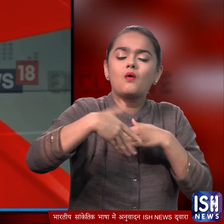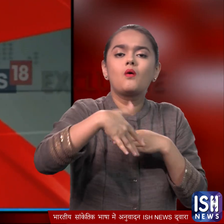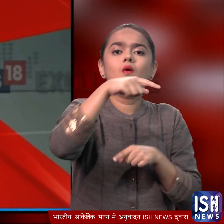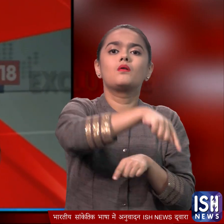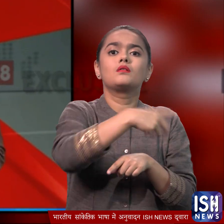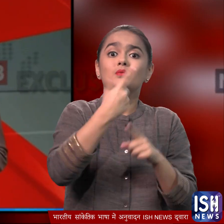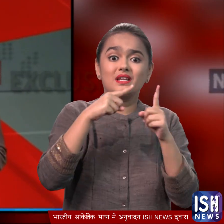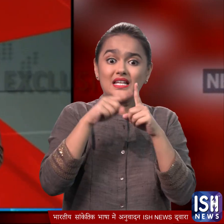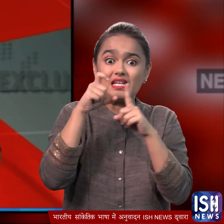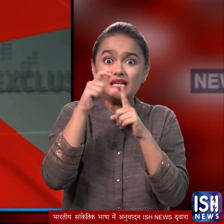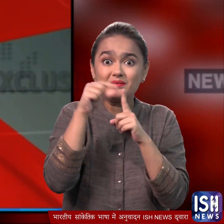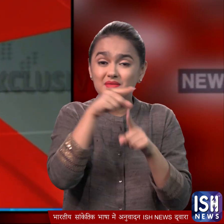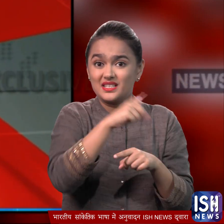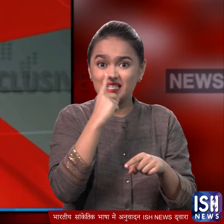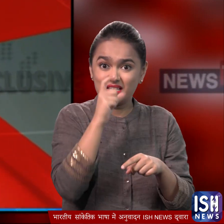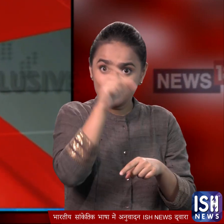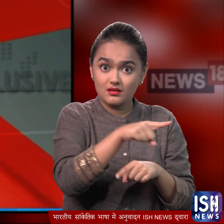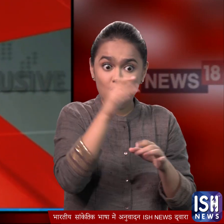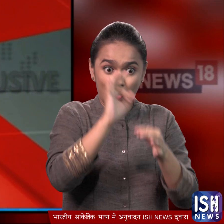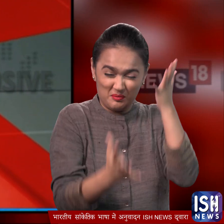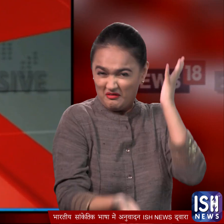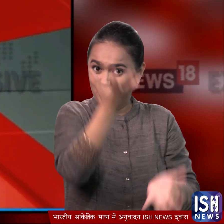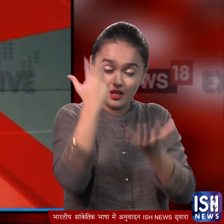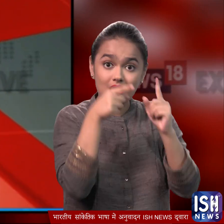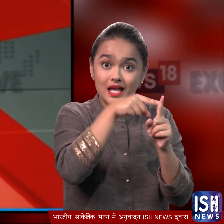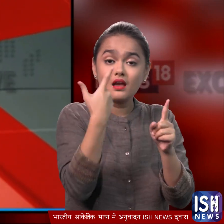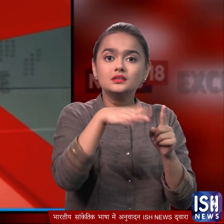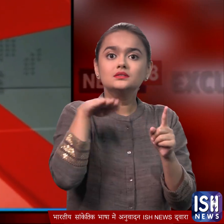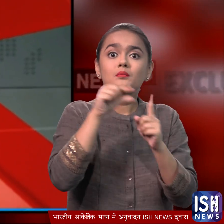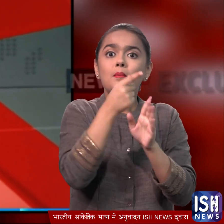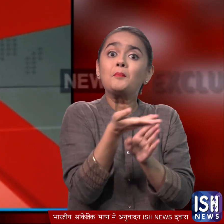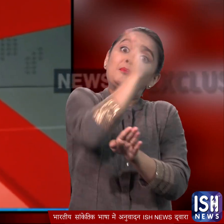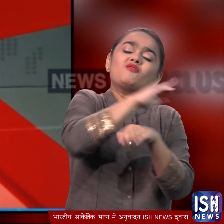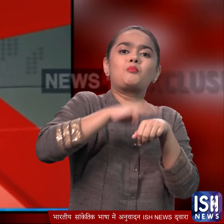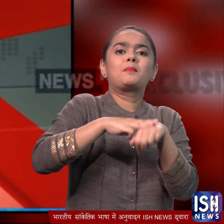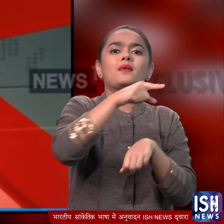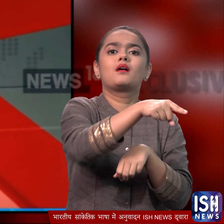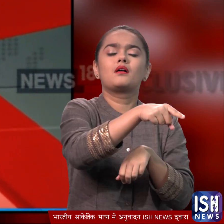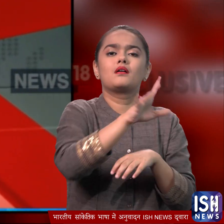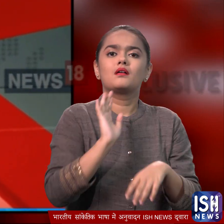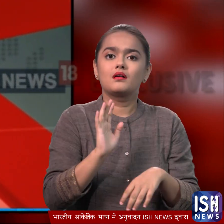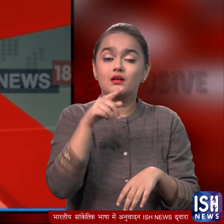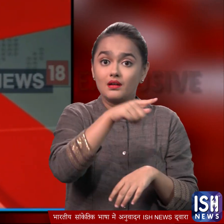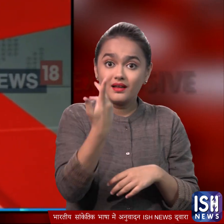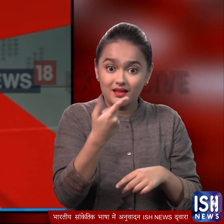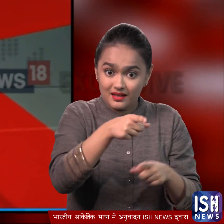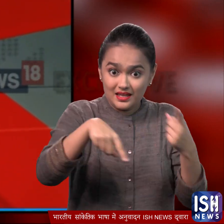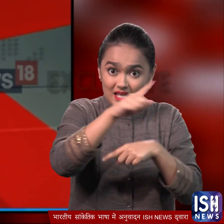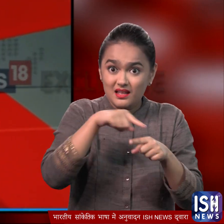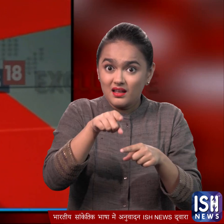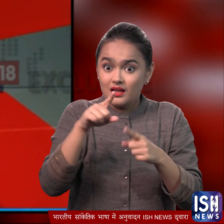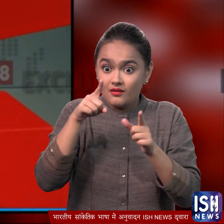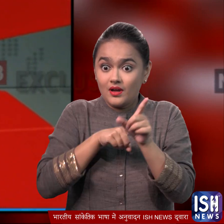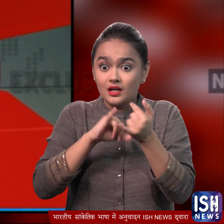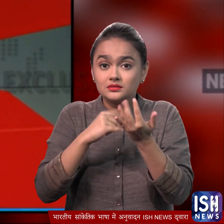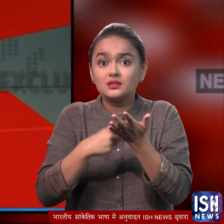हैं, क्योंकि टीडीपी की जिस महिला नेता का घर जलाया गया वो जिला परिषद की पूर्व सदस्य बताई जा रही है। जबकि इस हिंसा